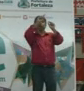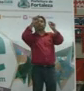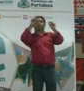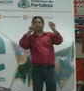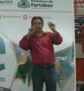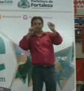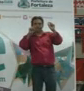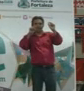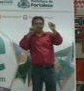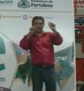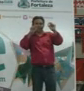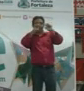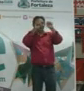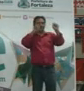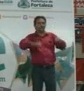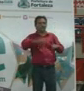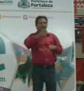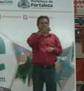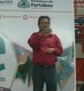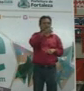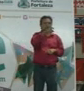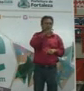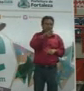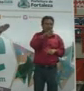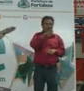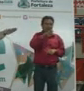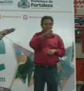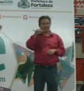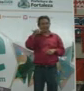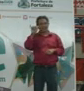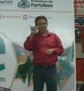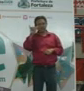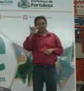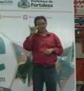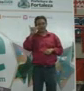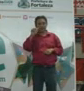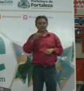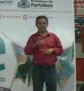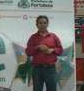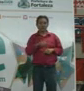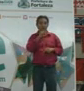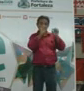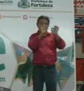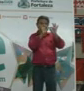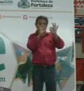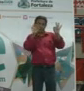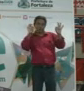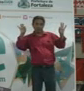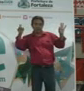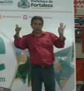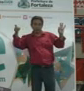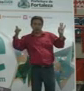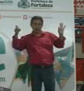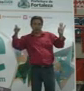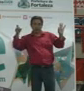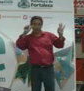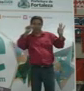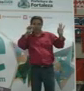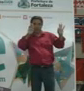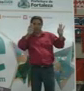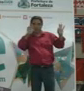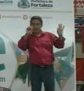gente? Sistema XY. O eixo X é o eixo das abscissas e o eixo Y é o eixo